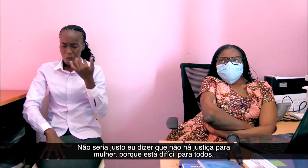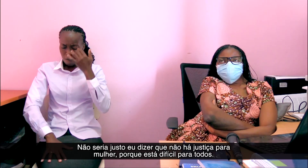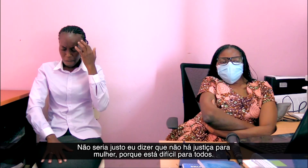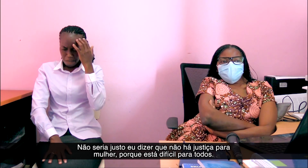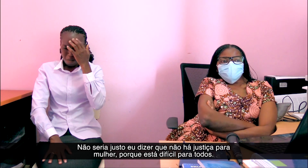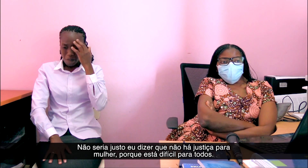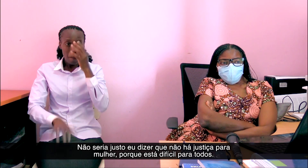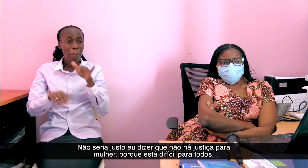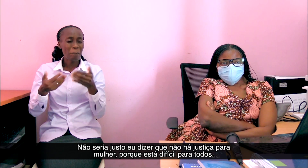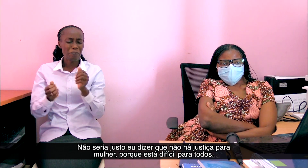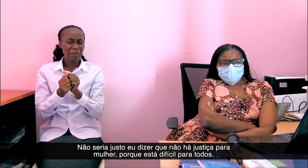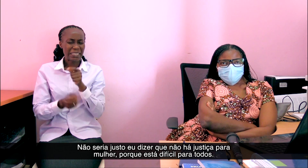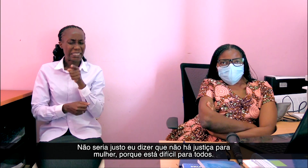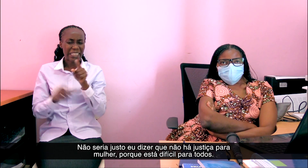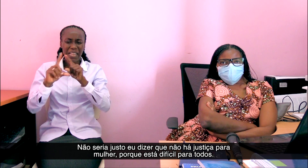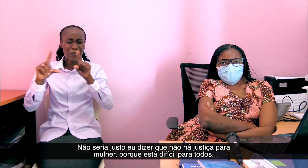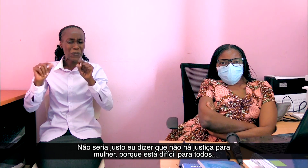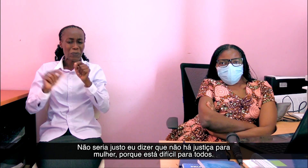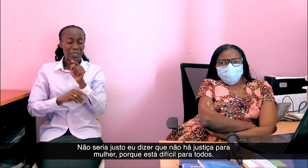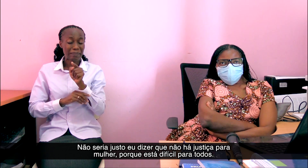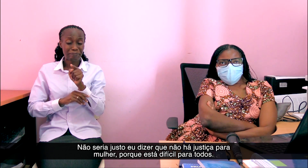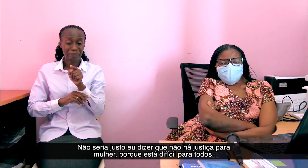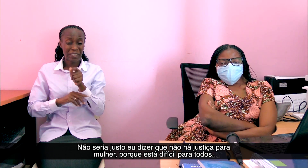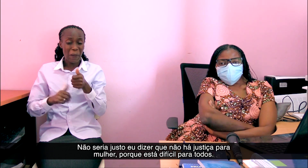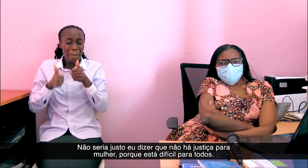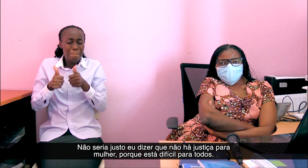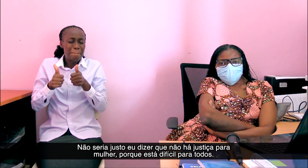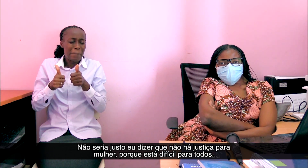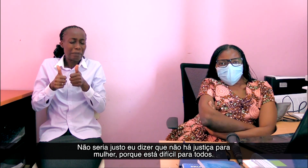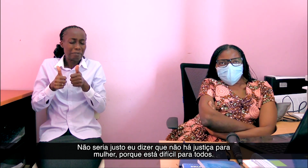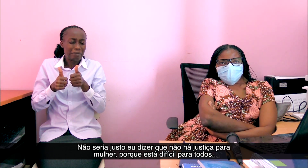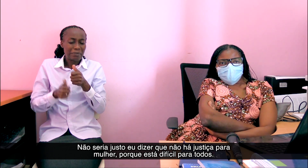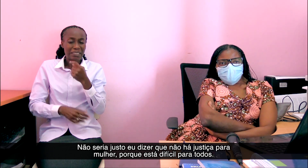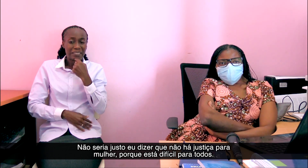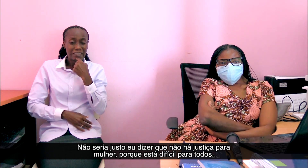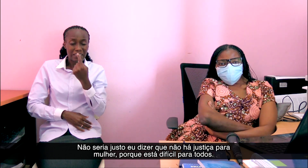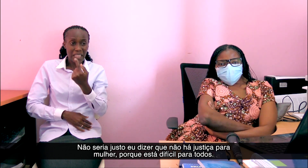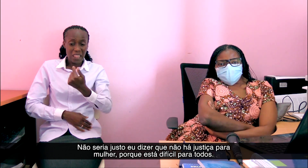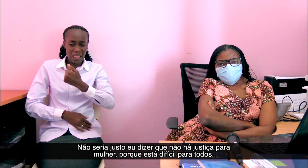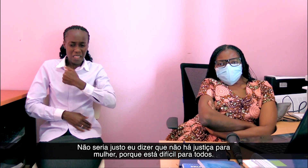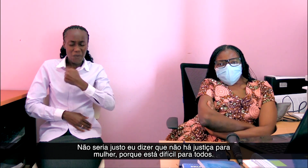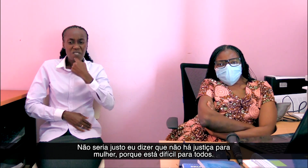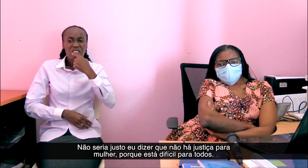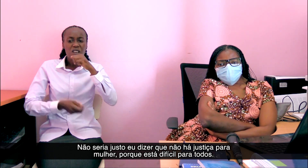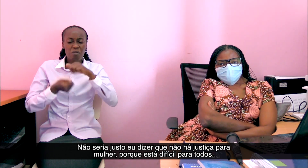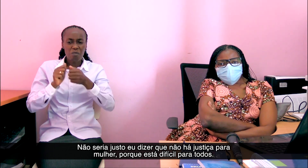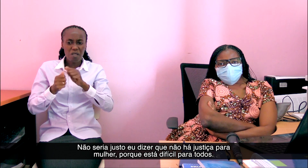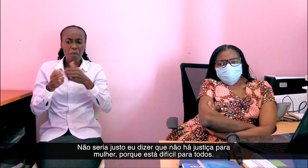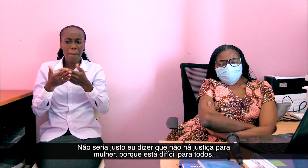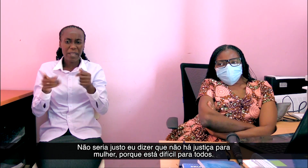Não seria justo eu procurar dizer que há injustiça